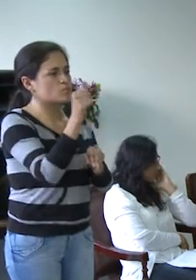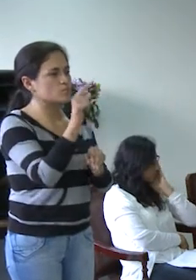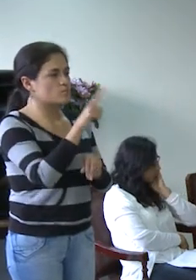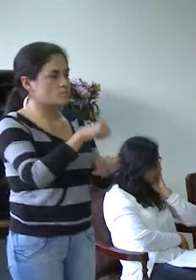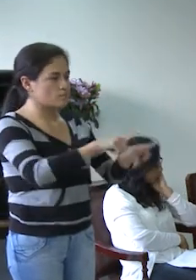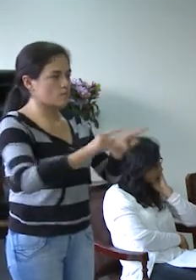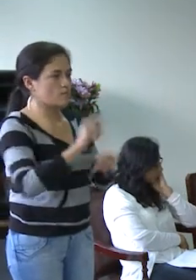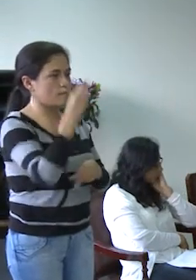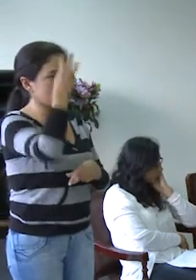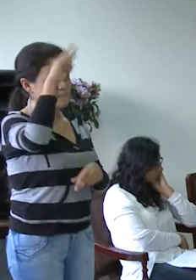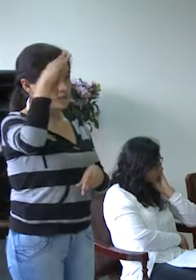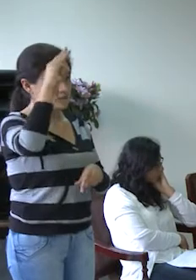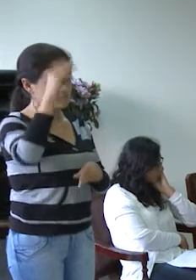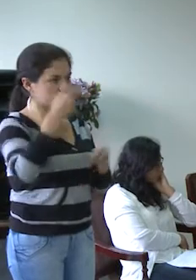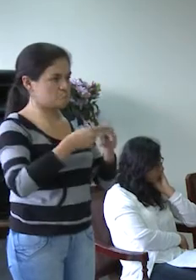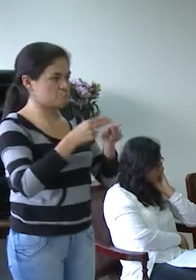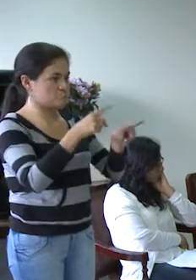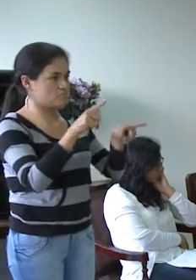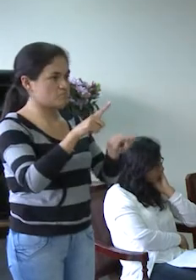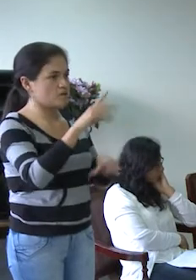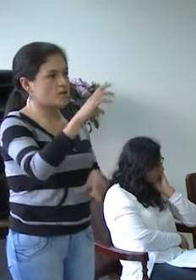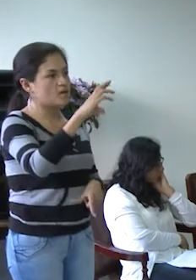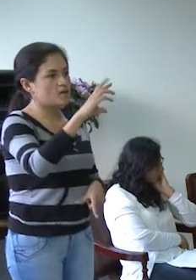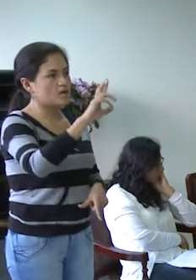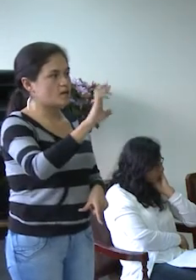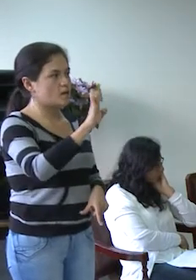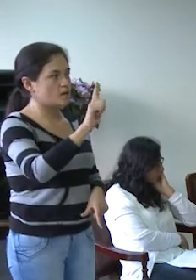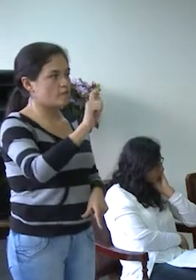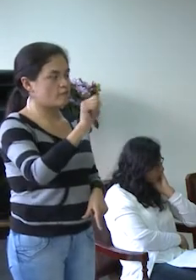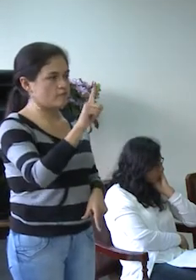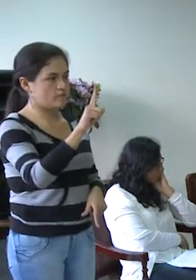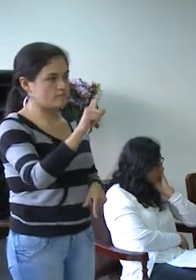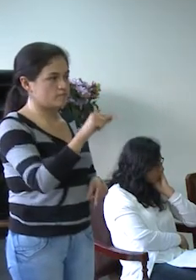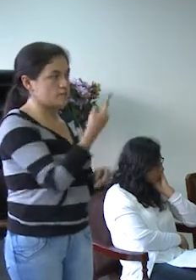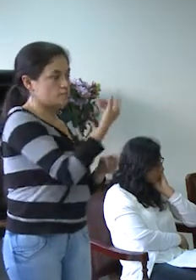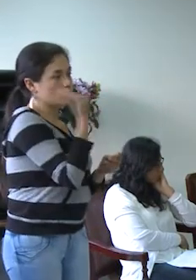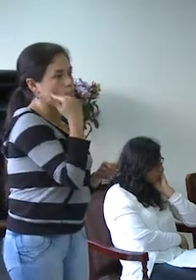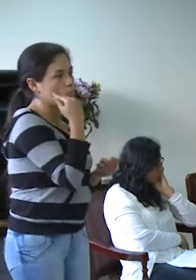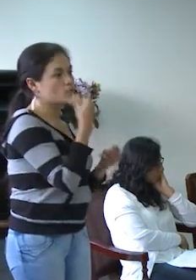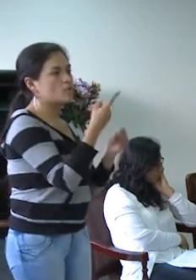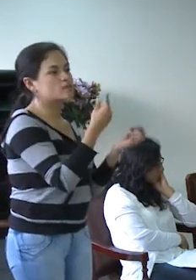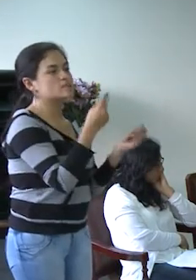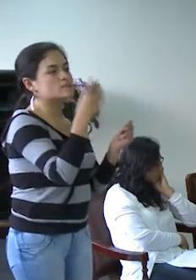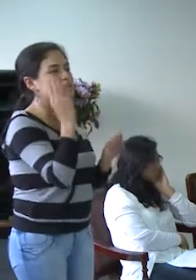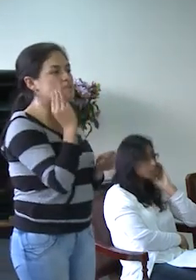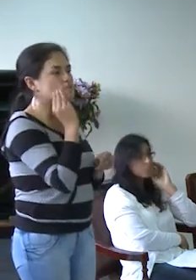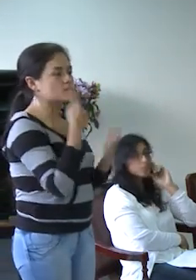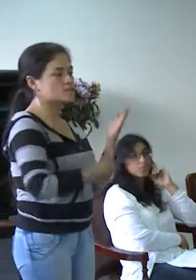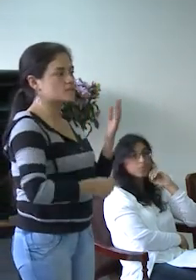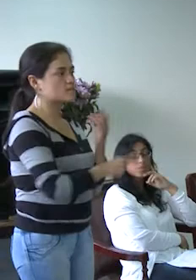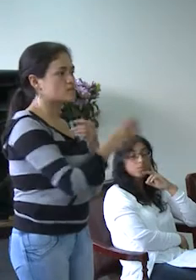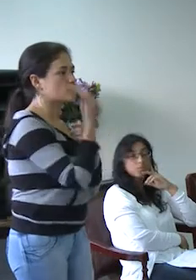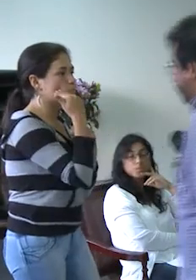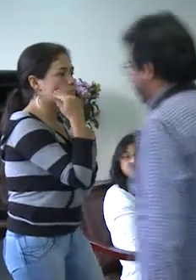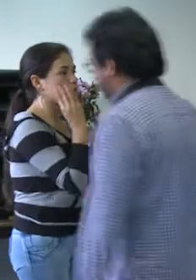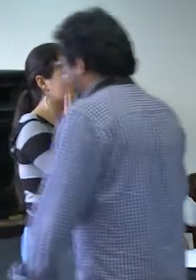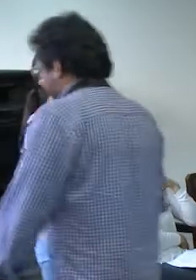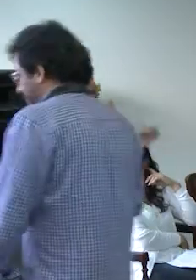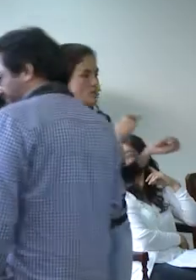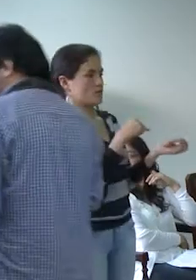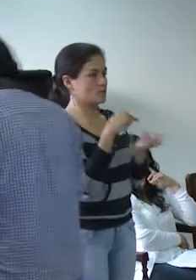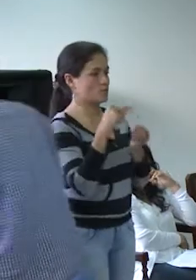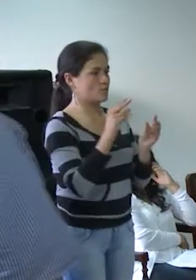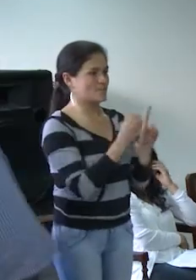México. Y nosotros veníamos de la educación popular, de la trayectoria de que nos dejaba